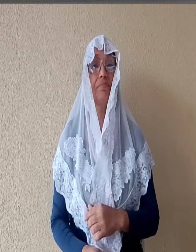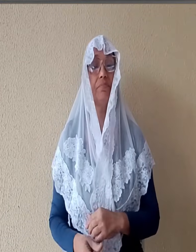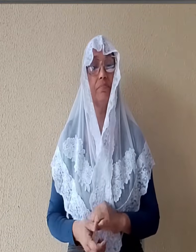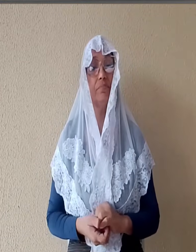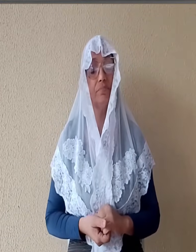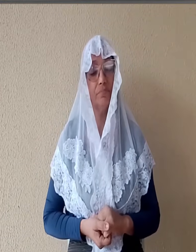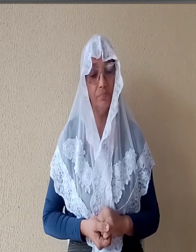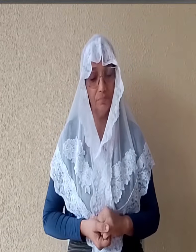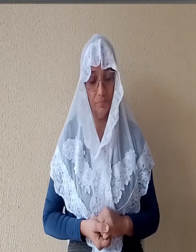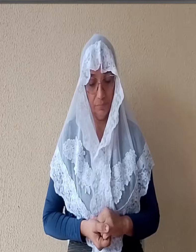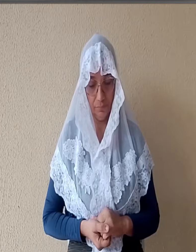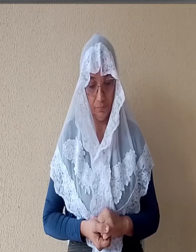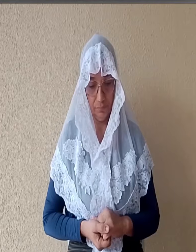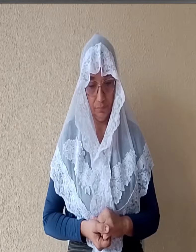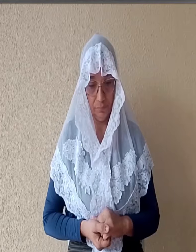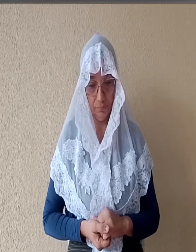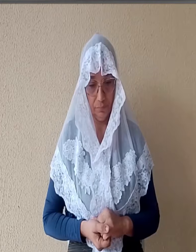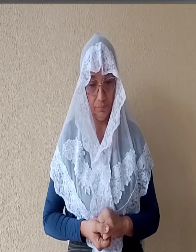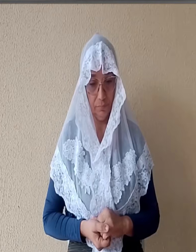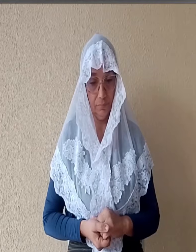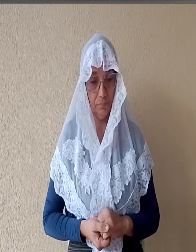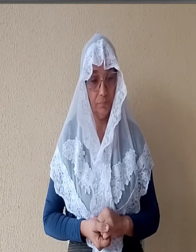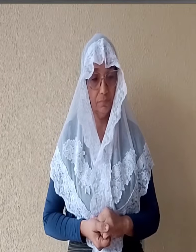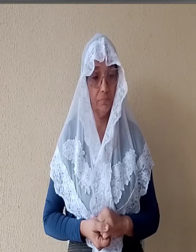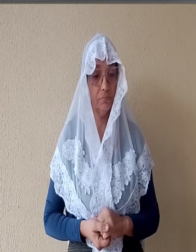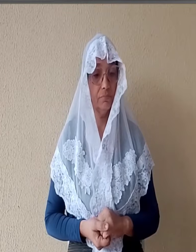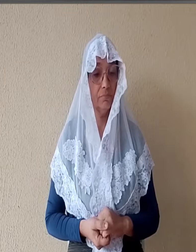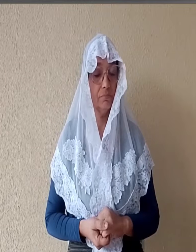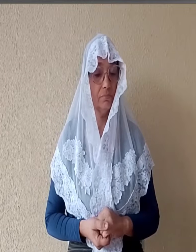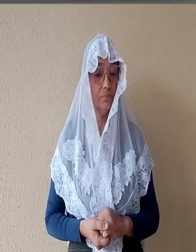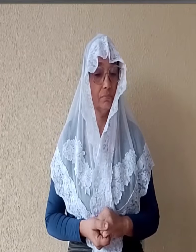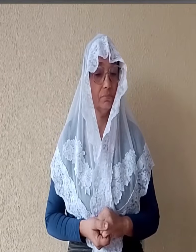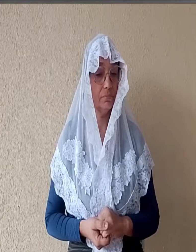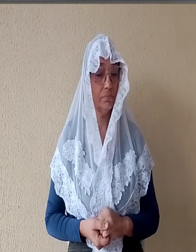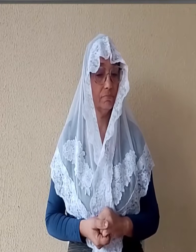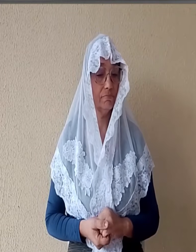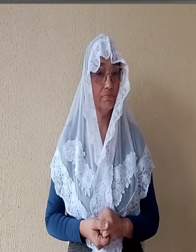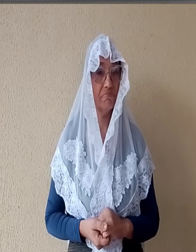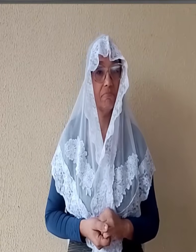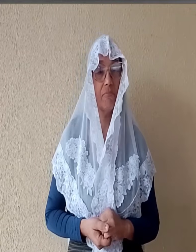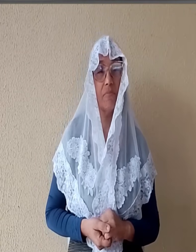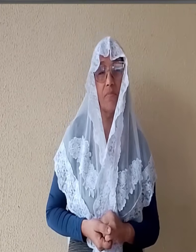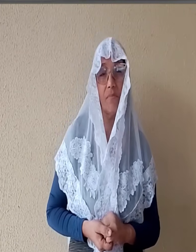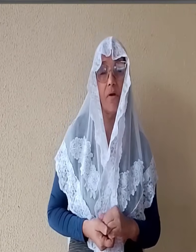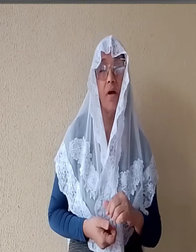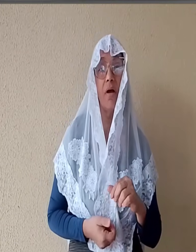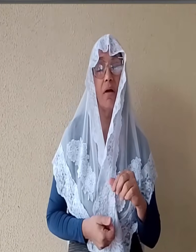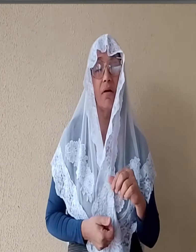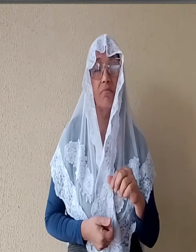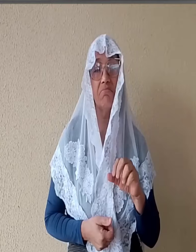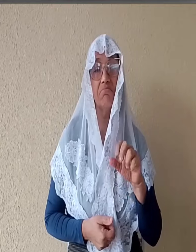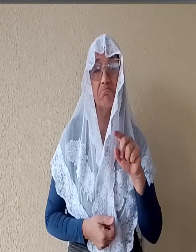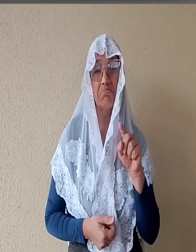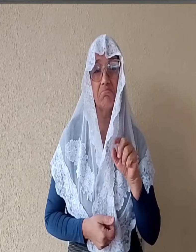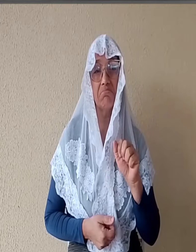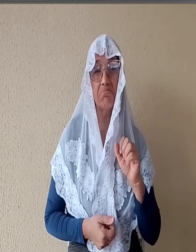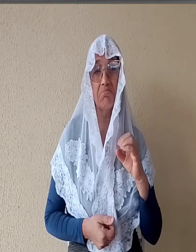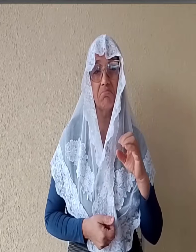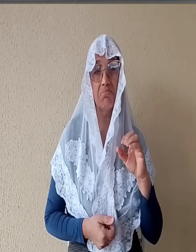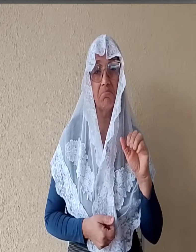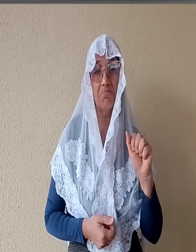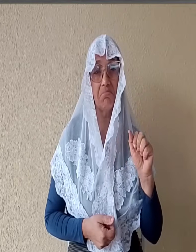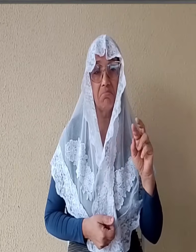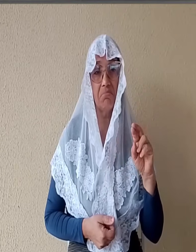aconteceu. Na hora que era dia para ele ir para o culto, ele estava lá. Ele sabia,